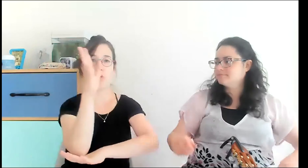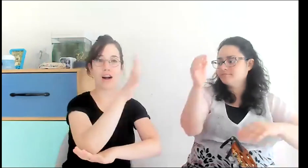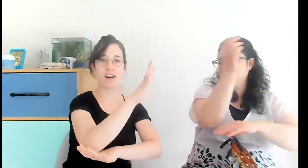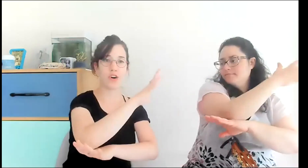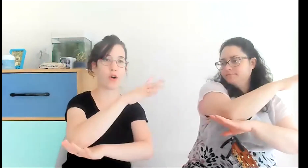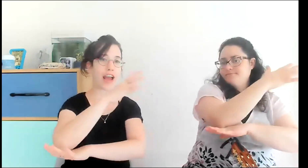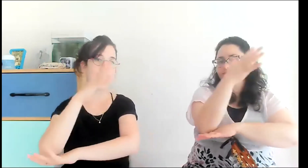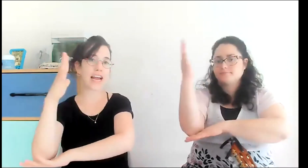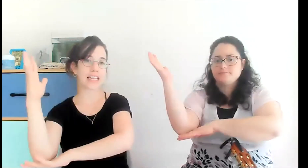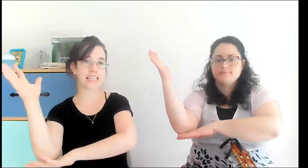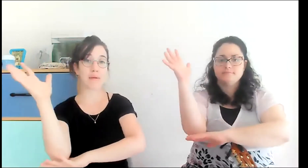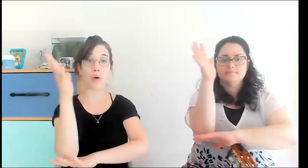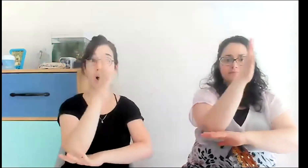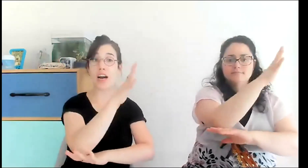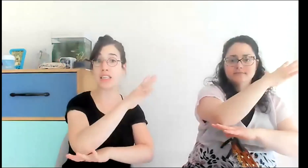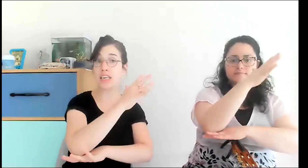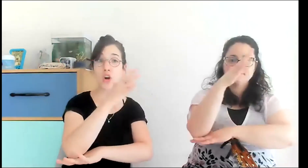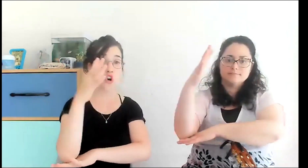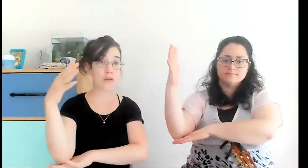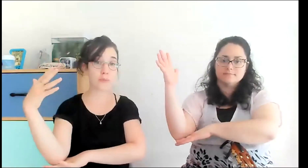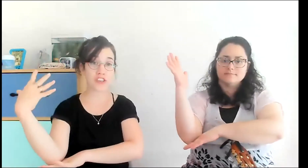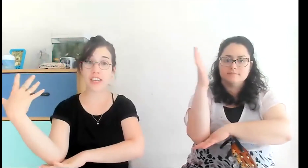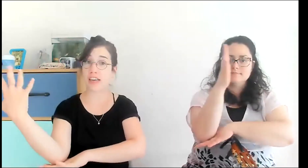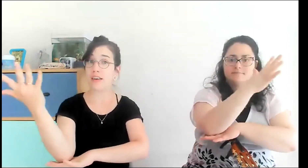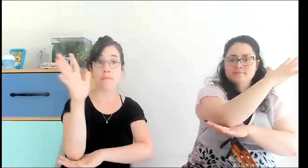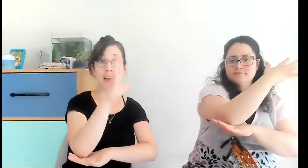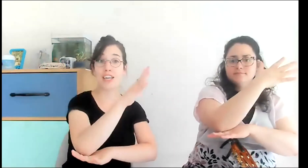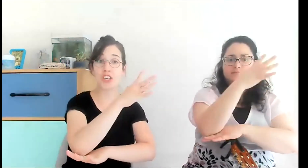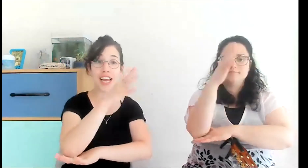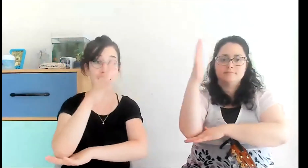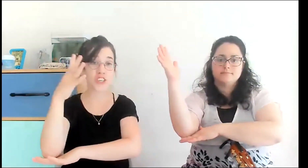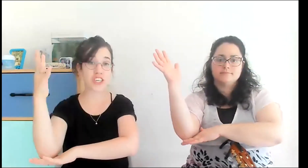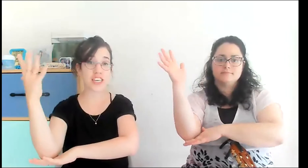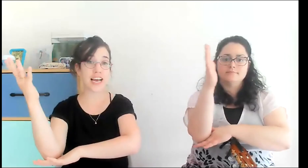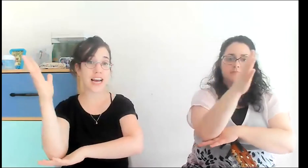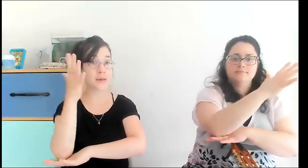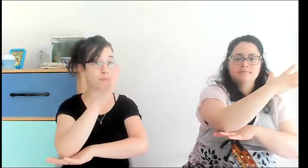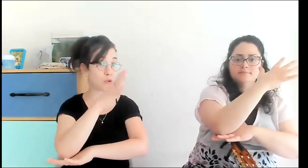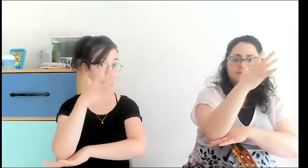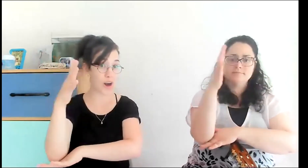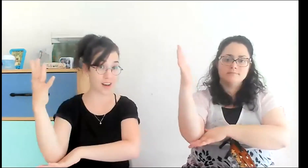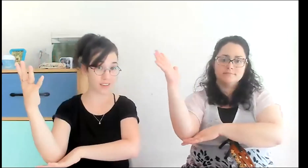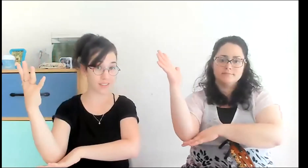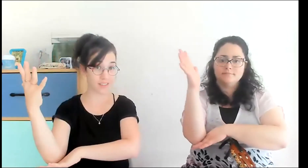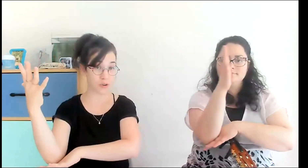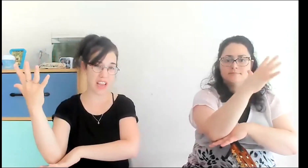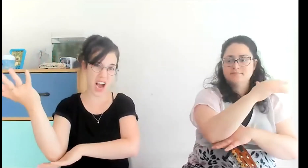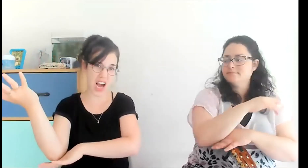ברוח, אוקיי? העץ נע ברוח, אז כל המשפט שלי. מרשרש אילן ברוח. אוקיי,